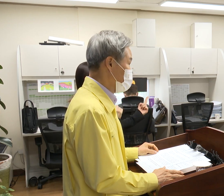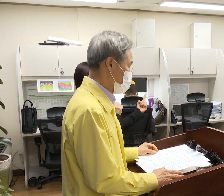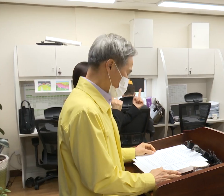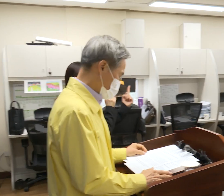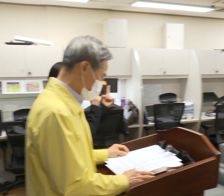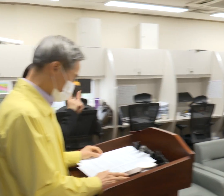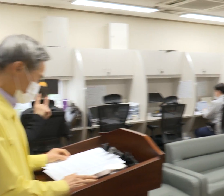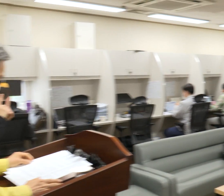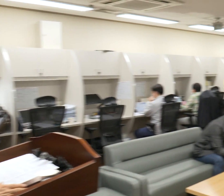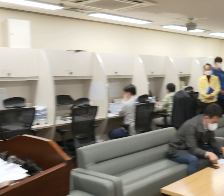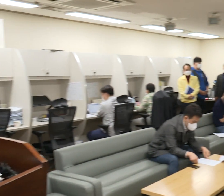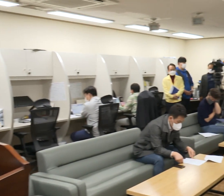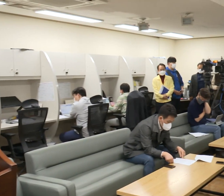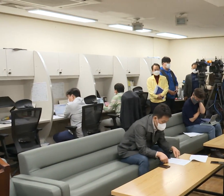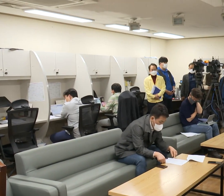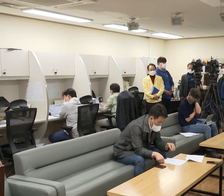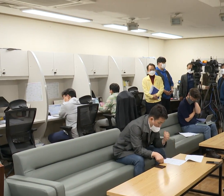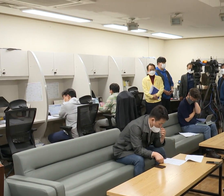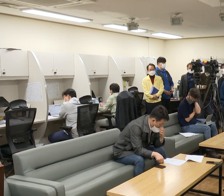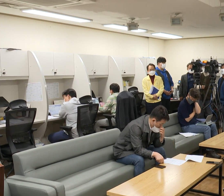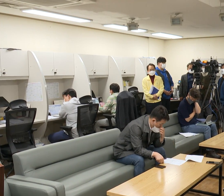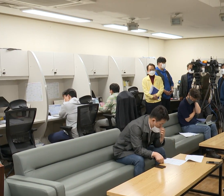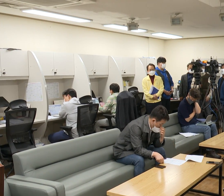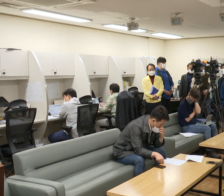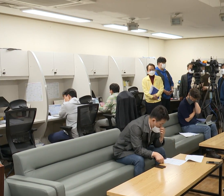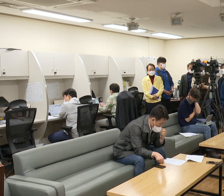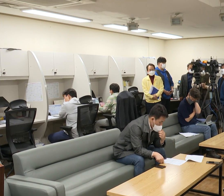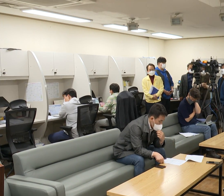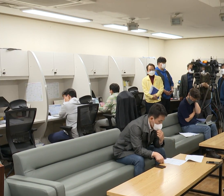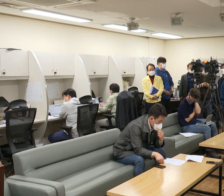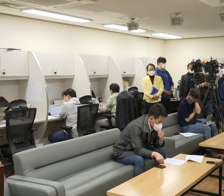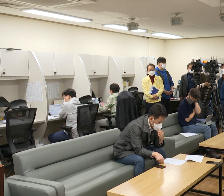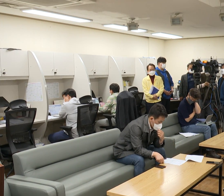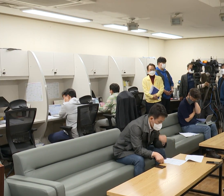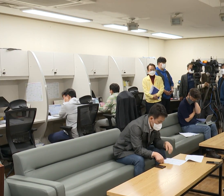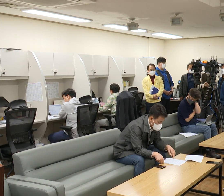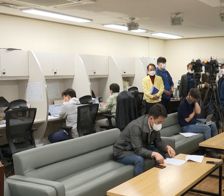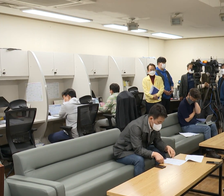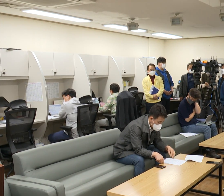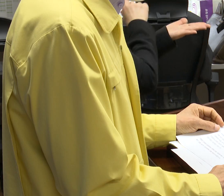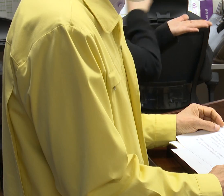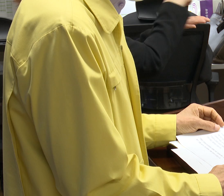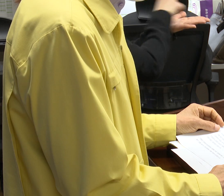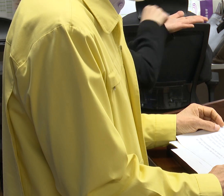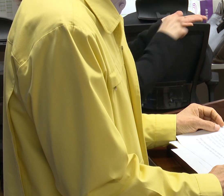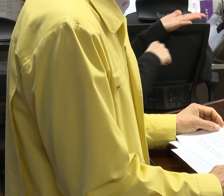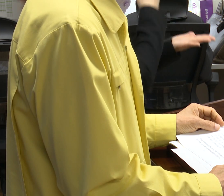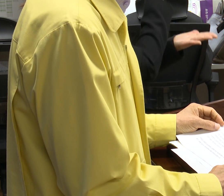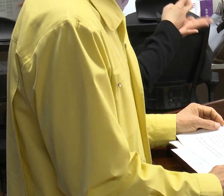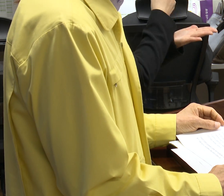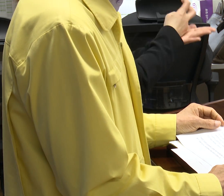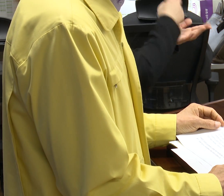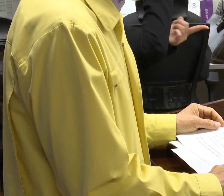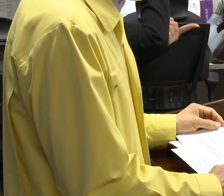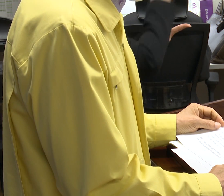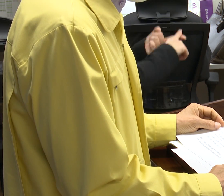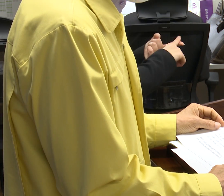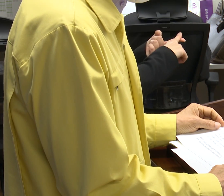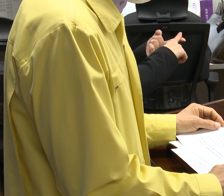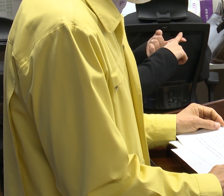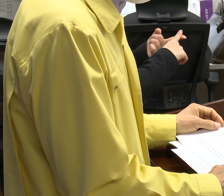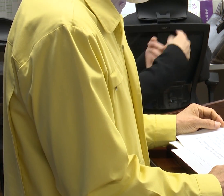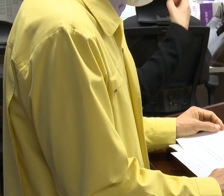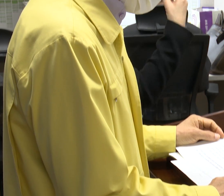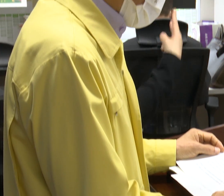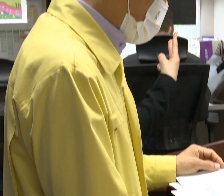따라 유흥시설 등 일부 고위험시설 대상 접종증명제 유지함에도 불구하고